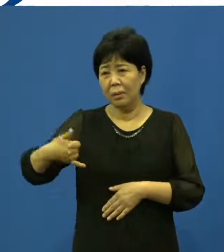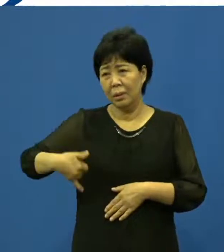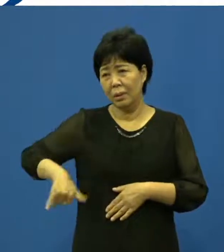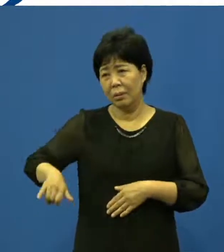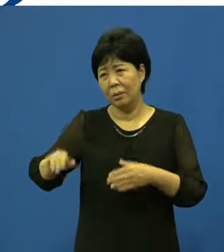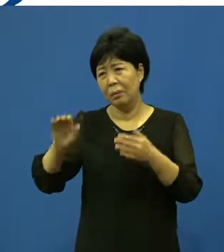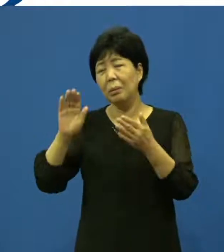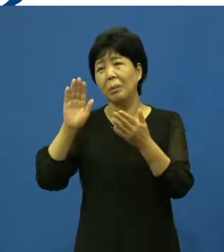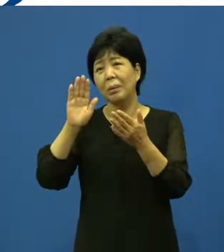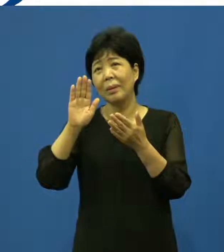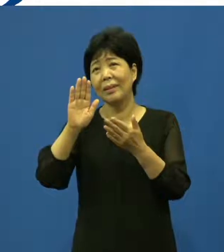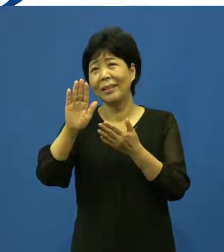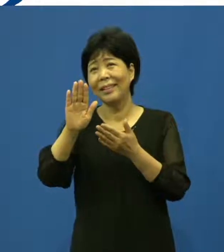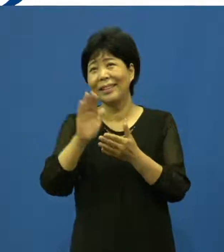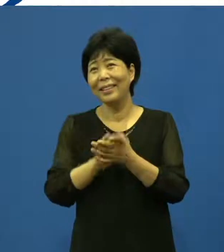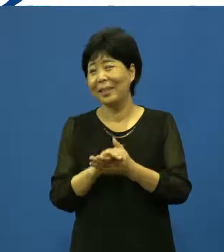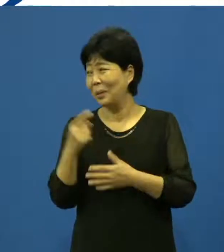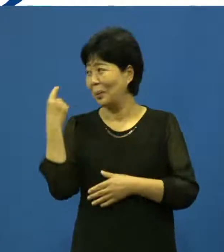이때가 좋다, 너희들